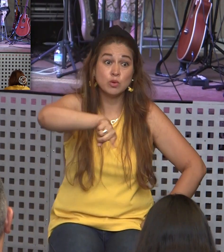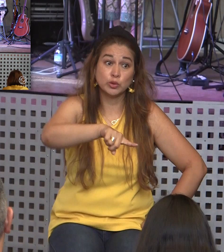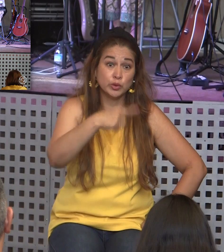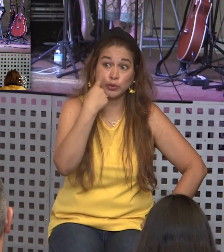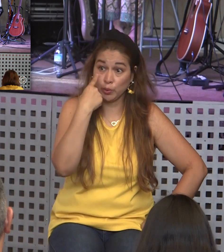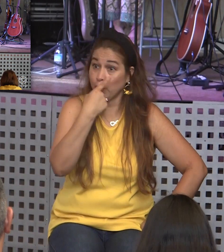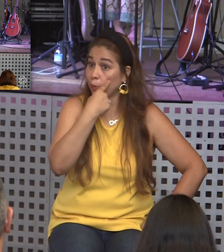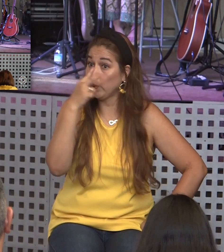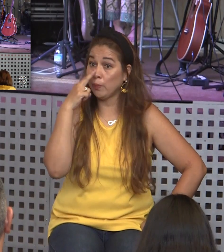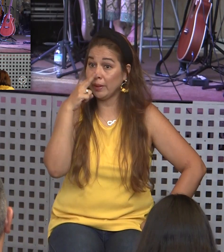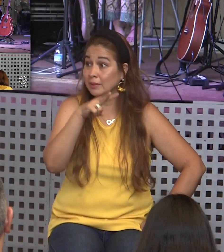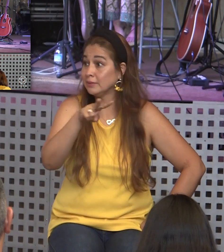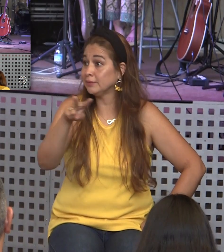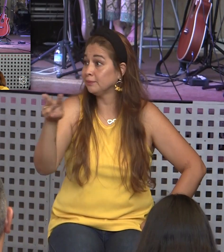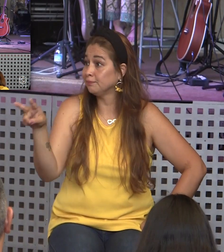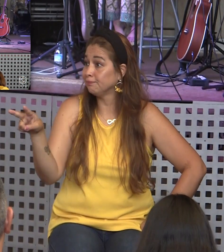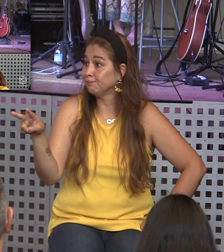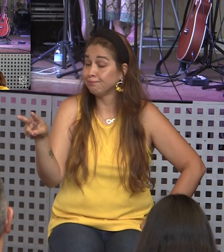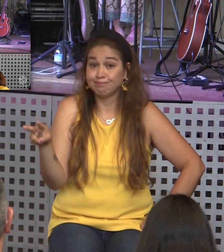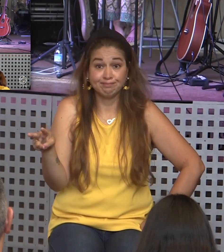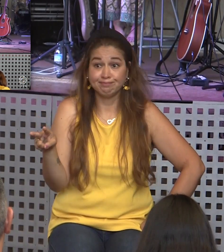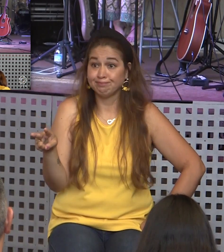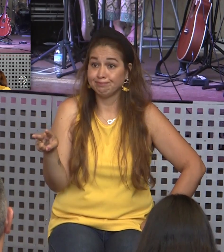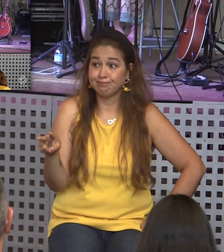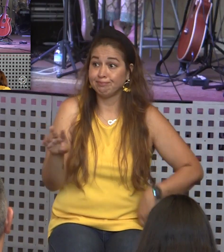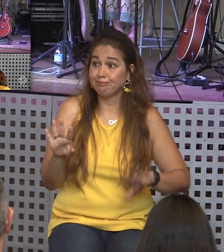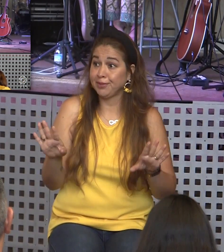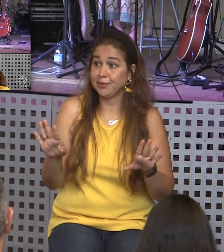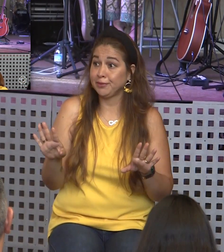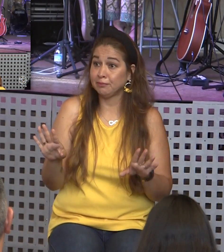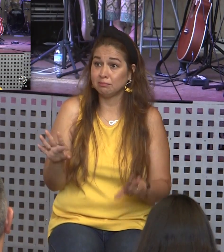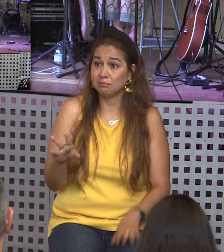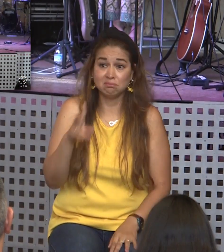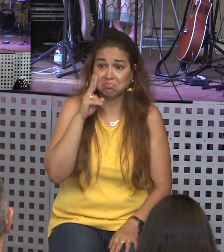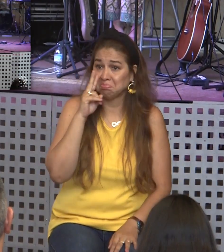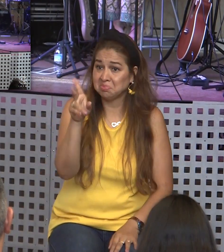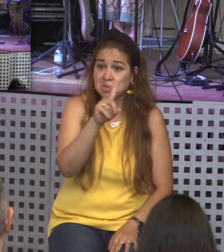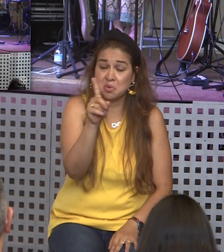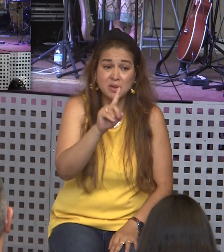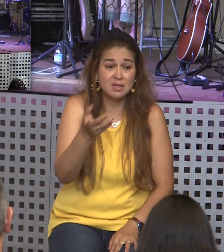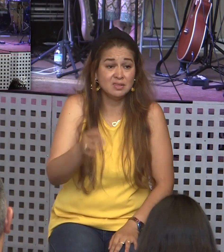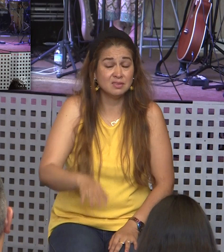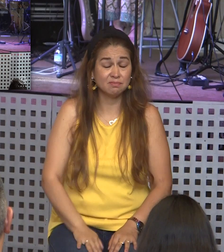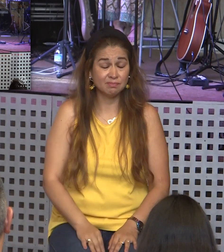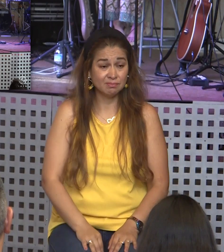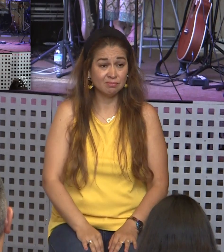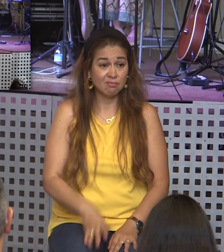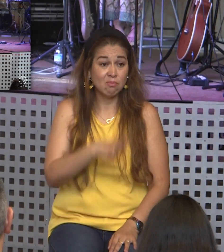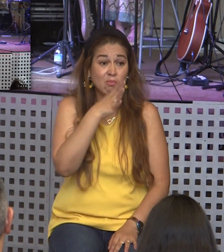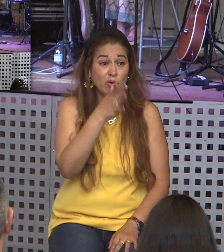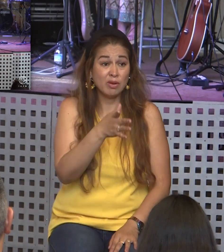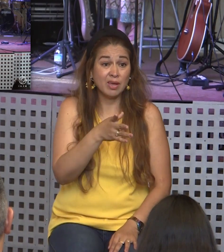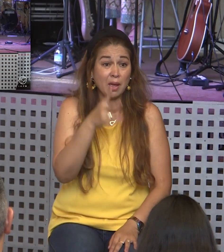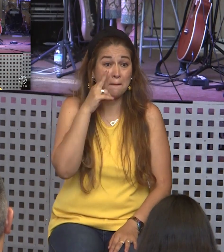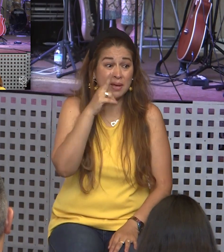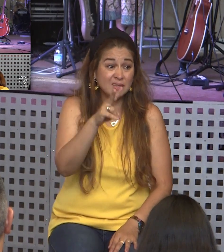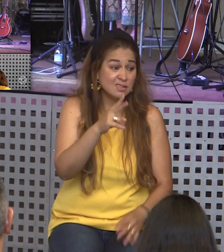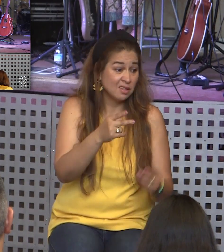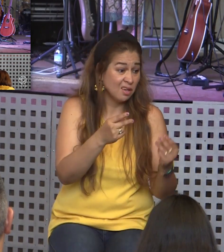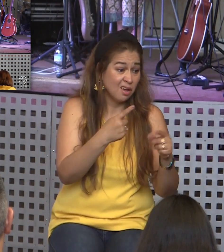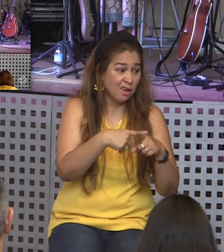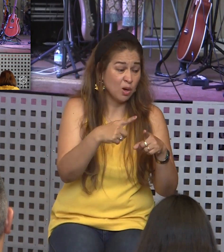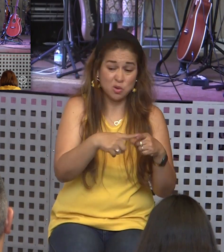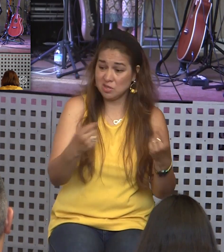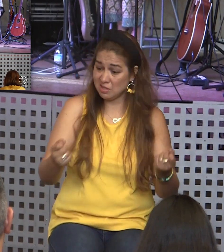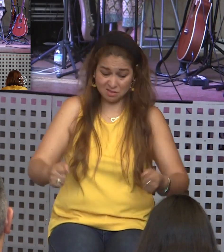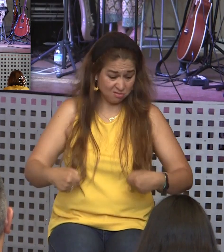un tipo de visión. Miráis y veis solo lo físico, pero no veis lo espiritual. Os falta un tipo de visión.